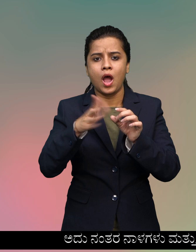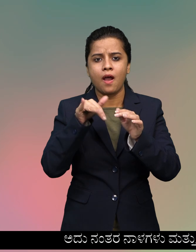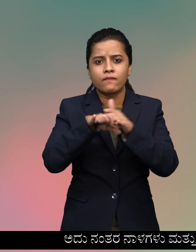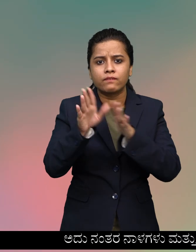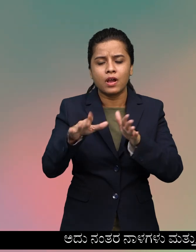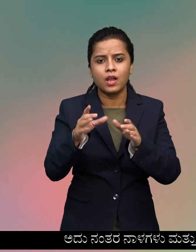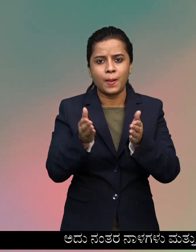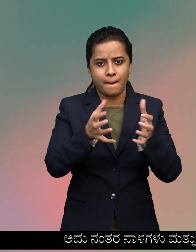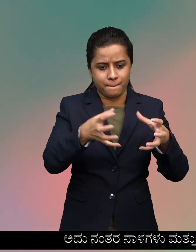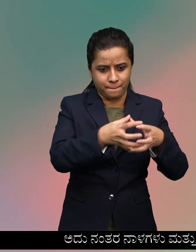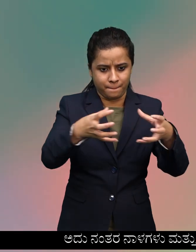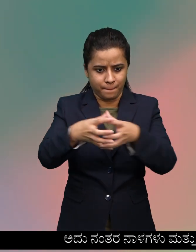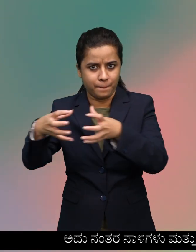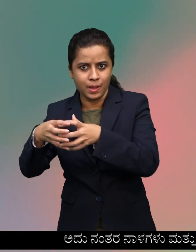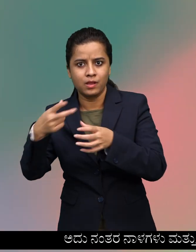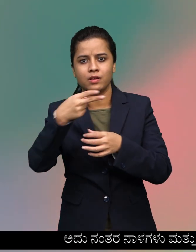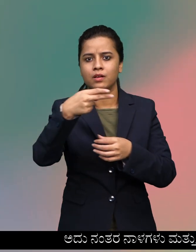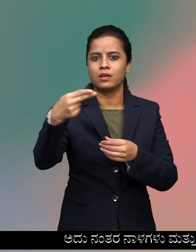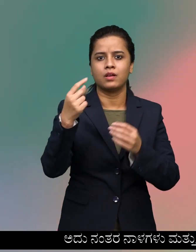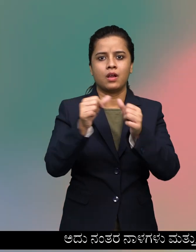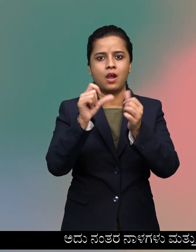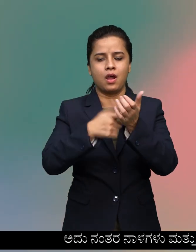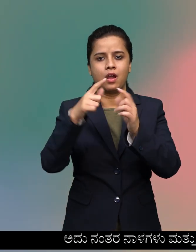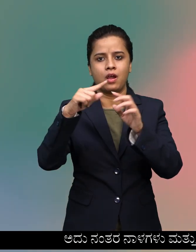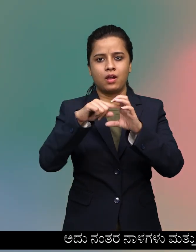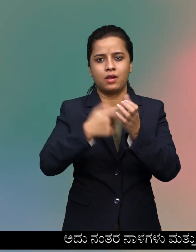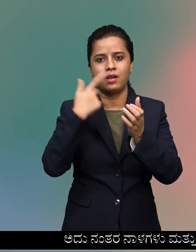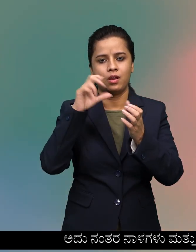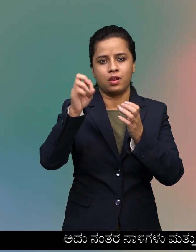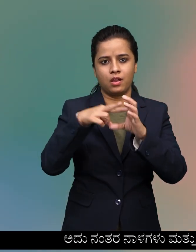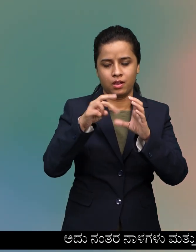ಮತ್ತು ರಕ್ತನಾಳಗಳನ್ನು ರೂಪಿಸಲು ಒಂದುಗೂಡಿಸುತ್ತದೆ.